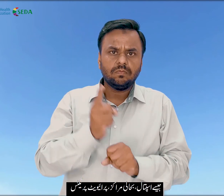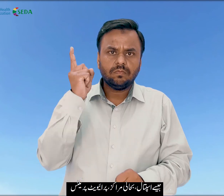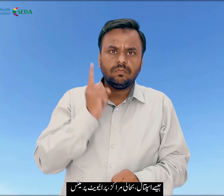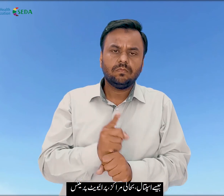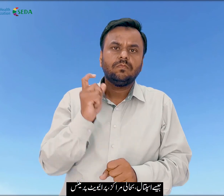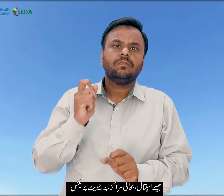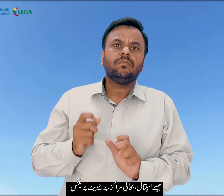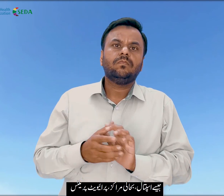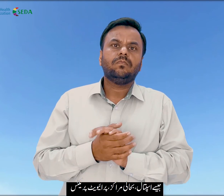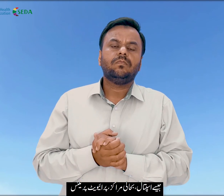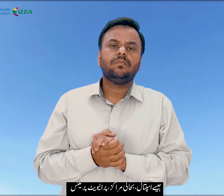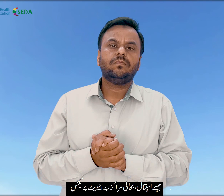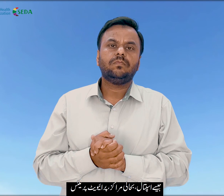پریکٹس۔